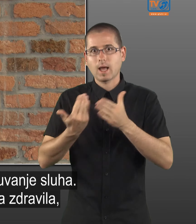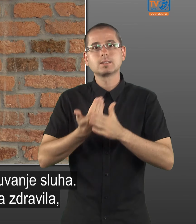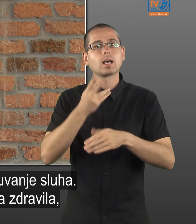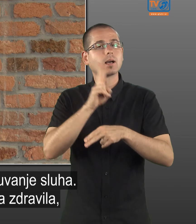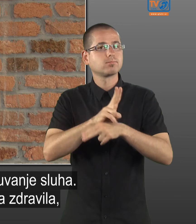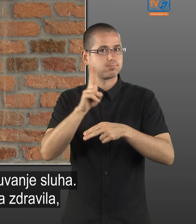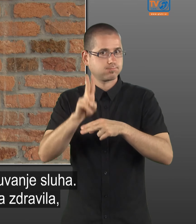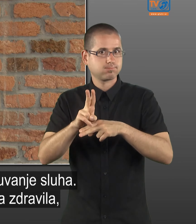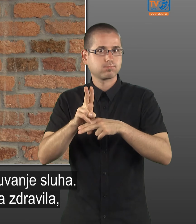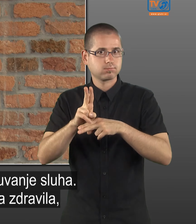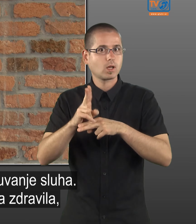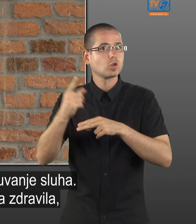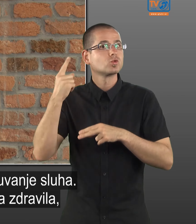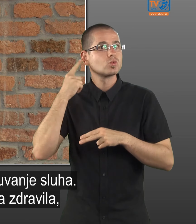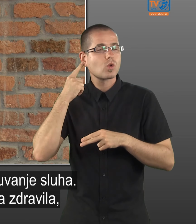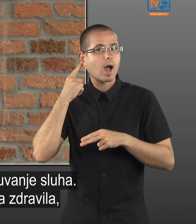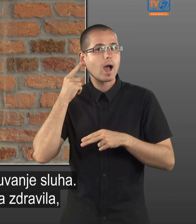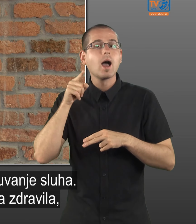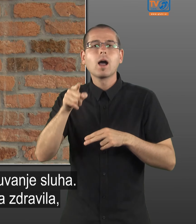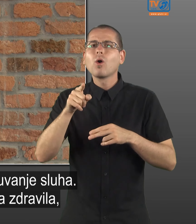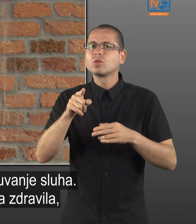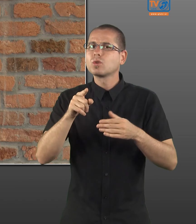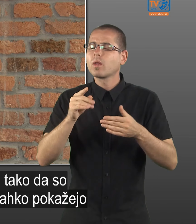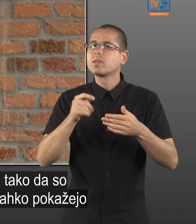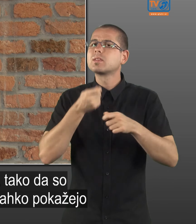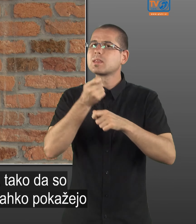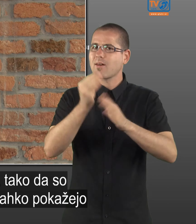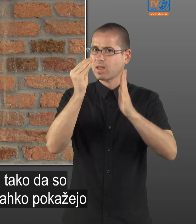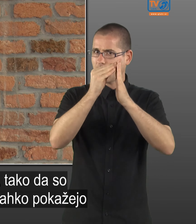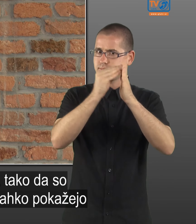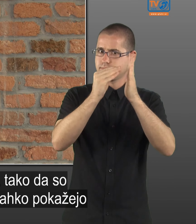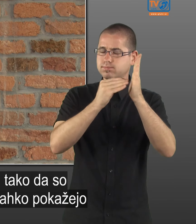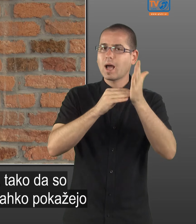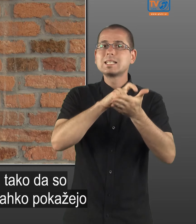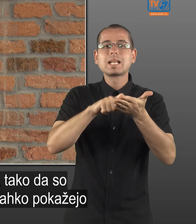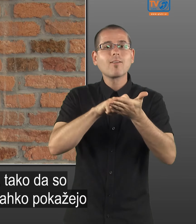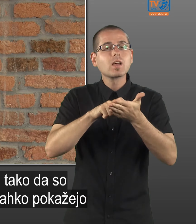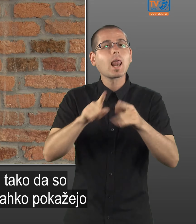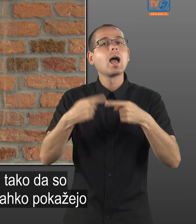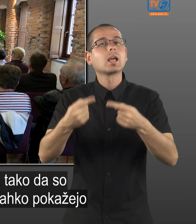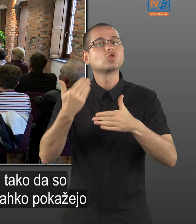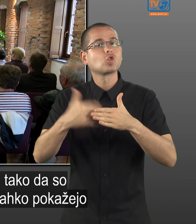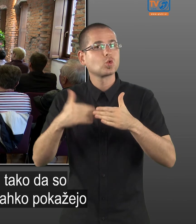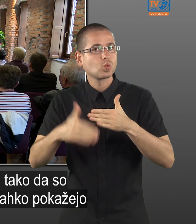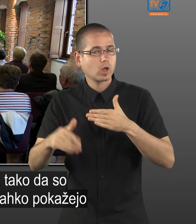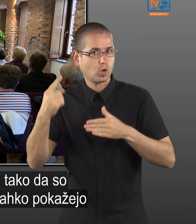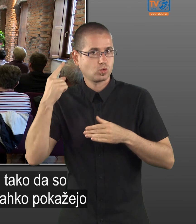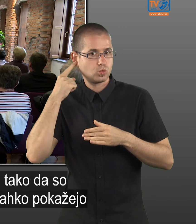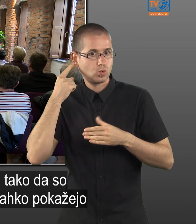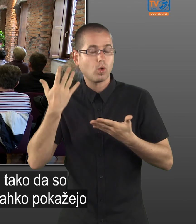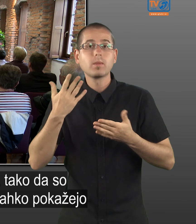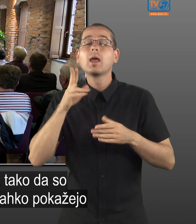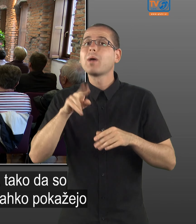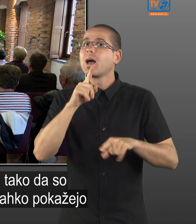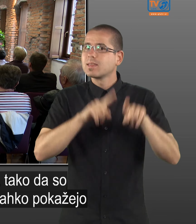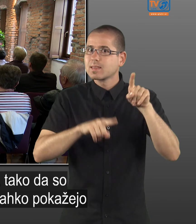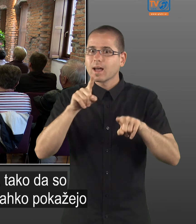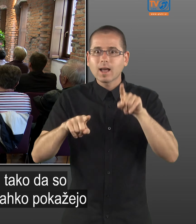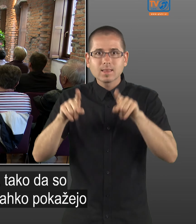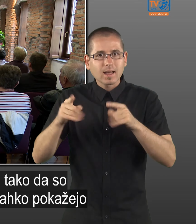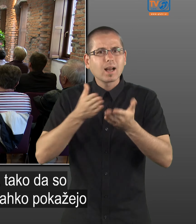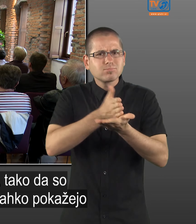čuvanje sluha. Gor so navedena zdravila, ki škodujejo sluhu, tako da so neke